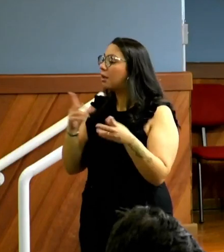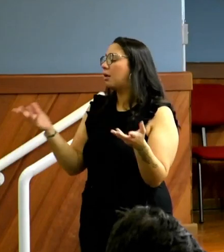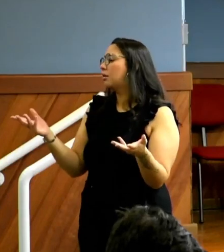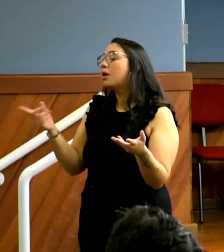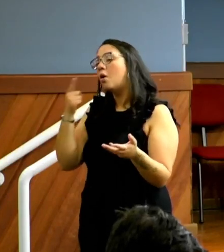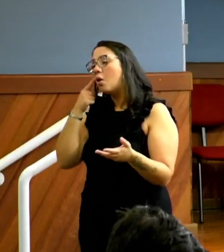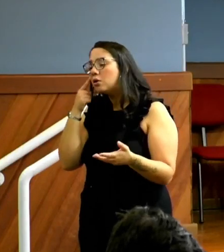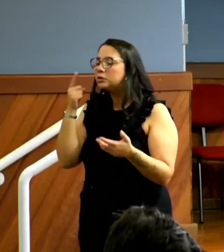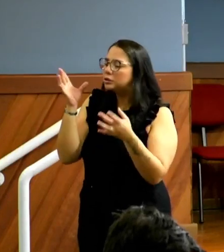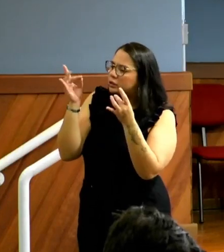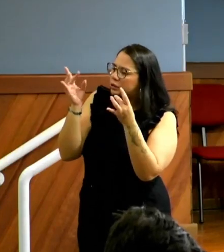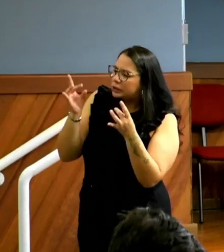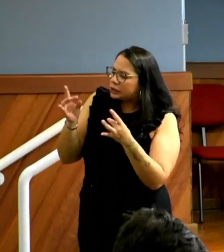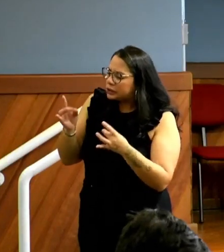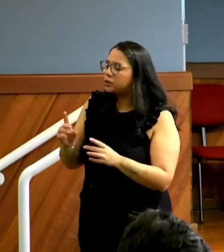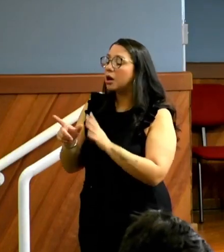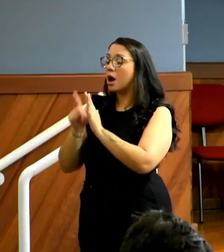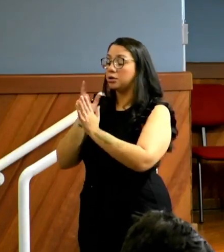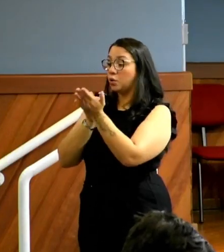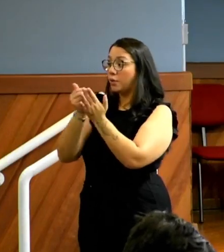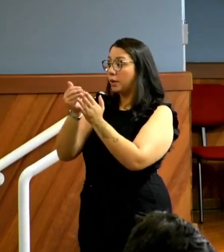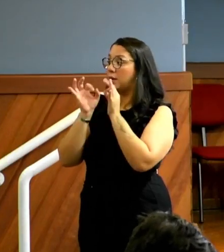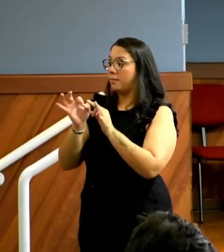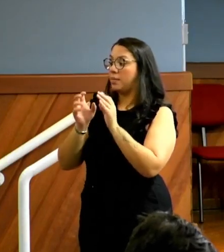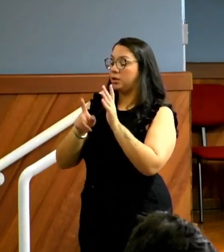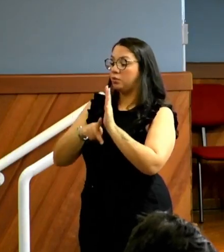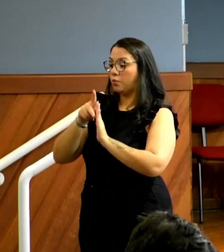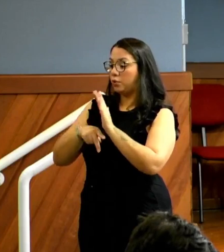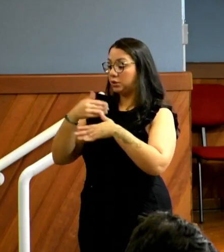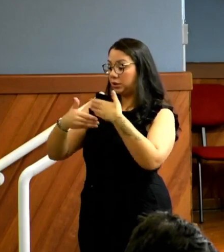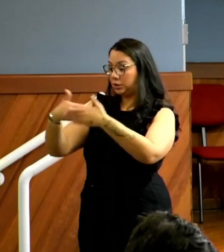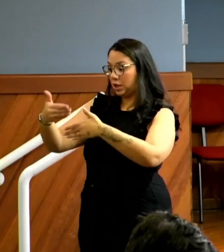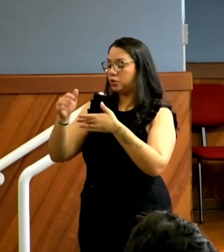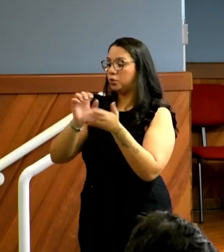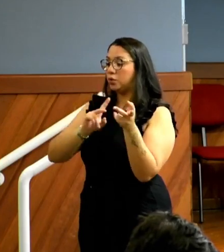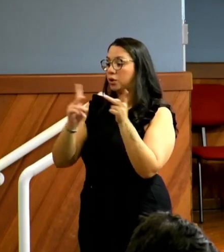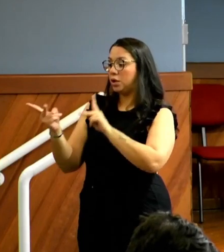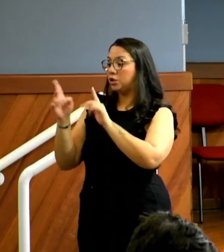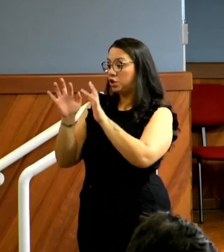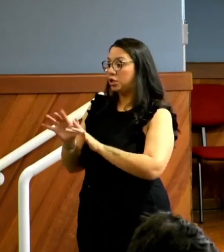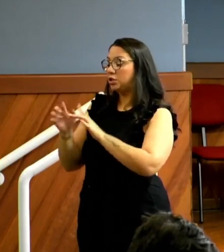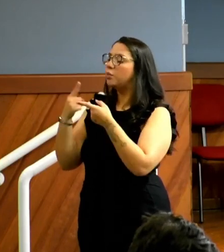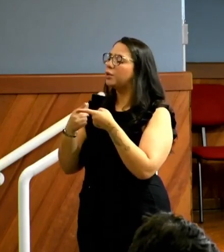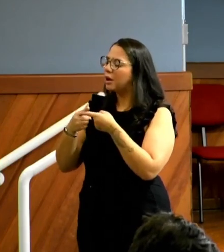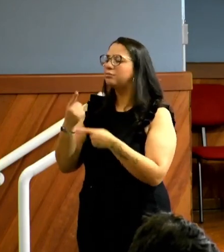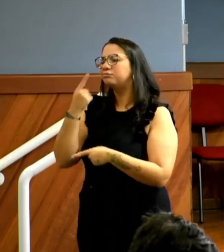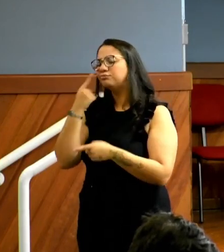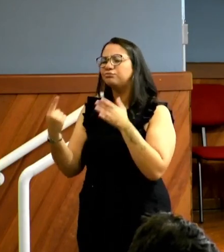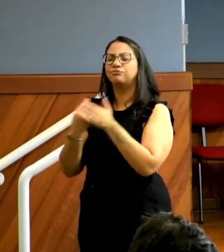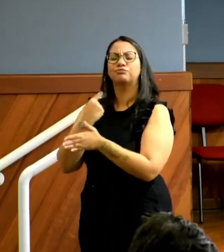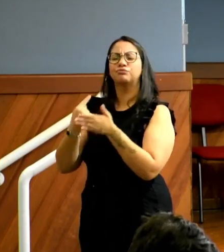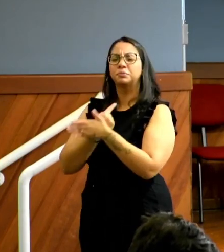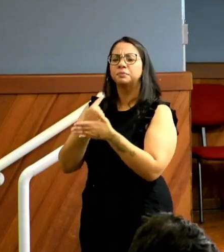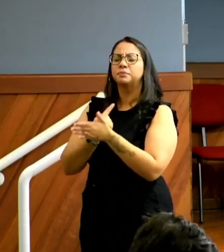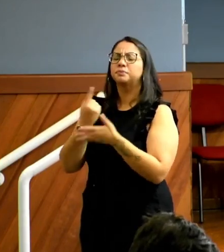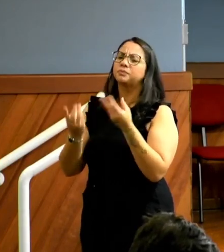vai colocando antes de iniciar um processo de digitalização. Então, não é tão simples assim, porque todo mundo vem, né, perguntando às vezes para a gente,